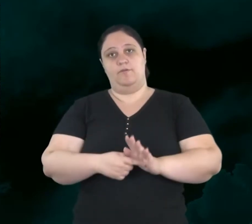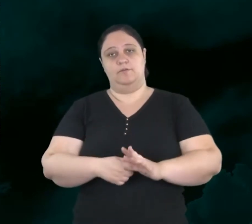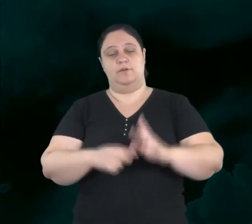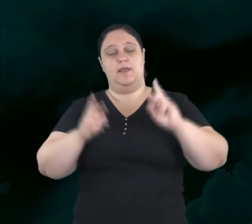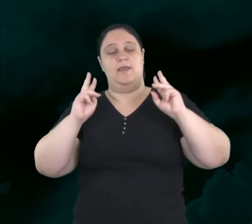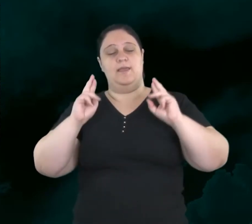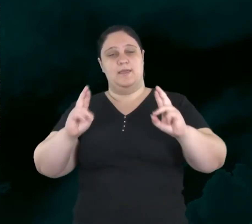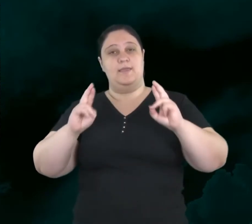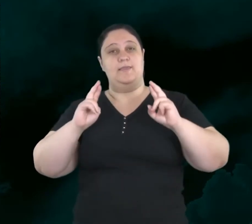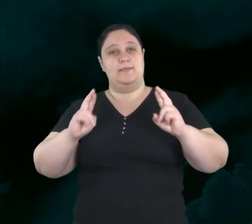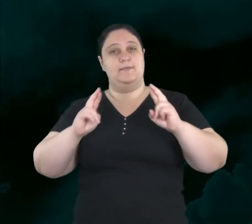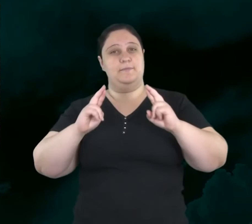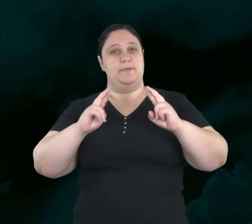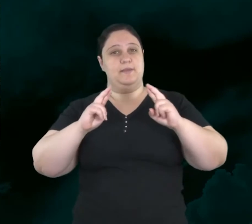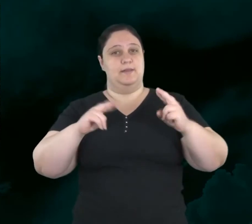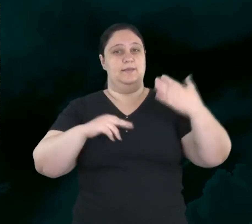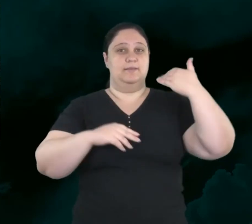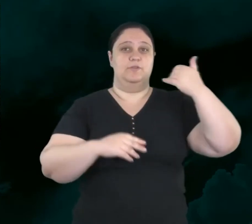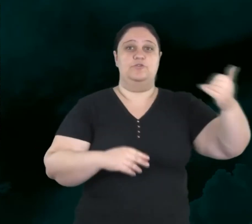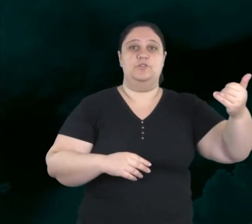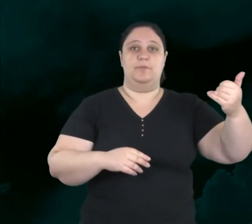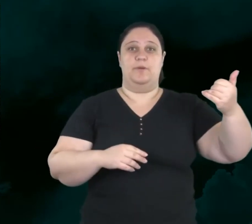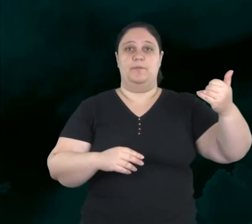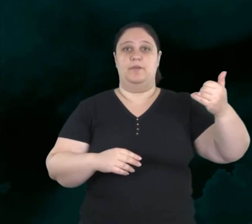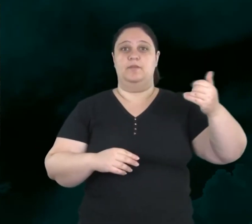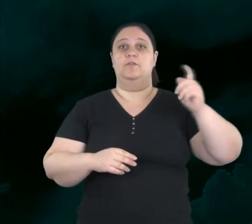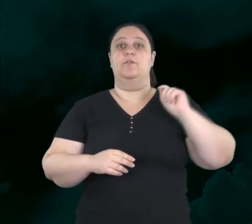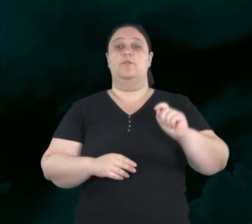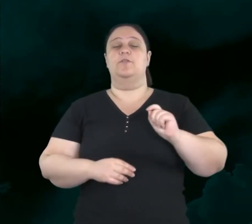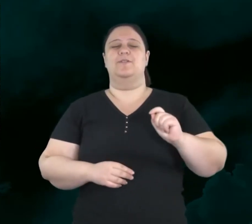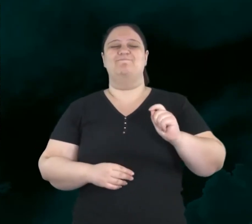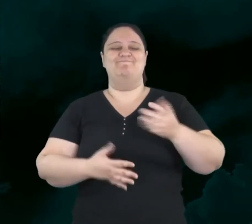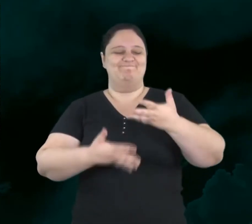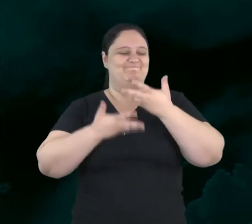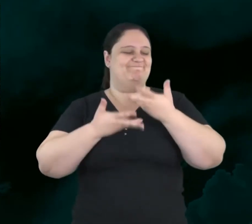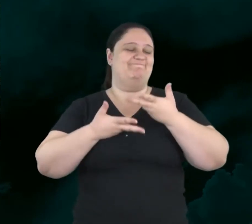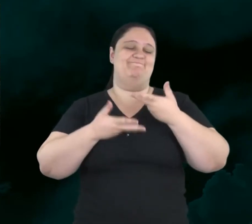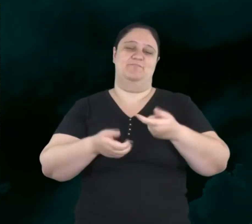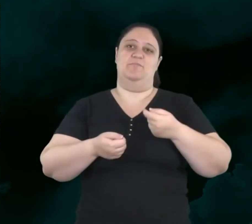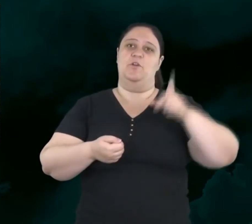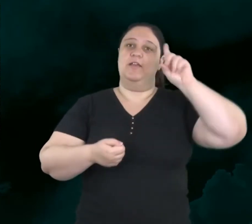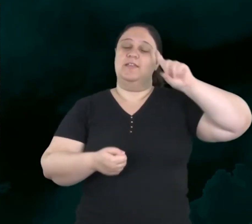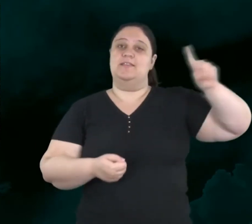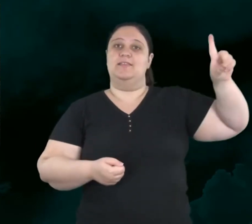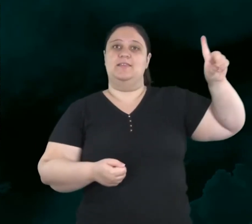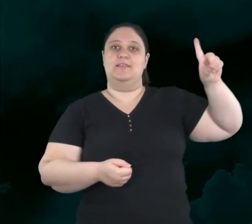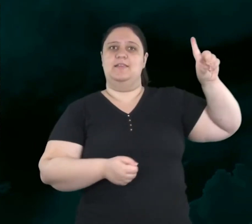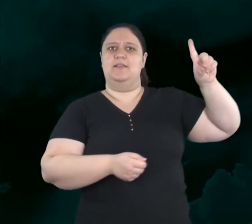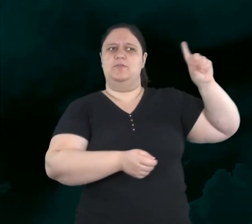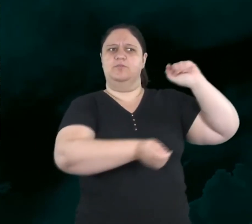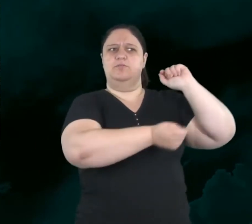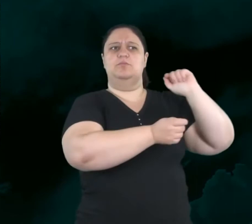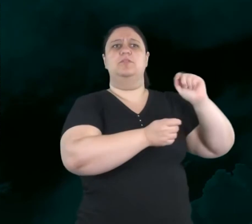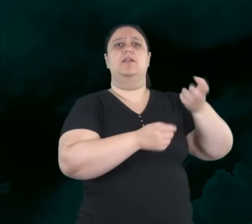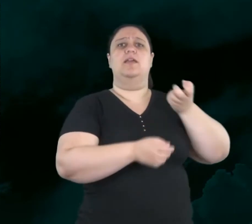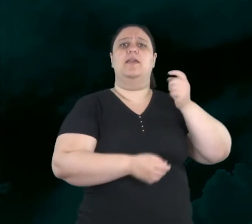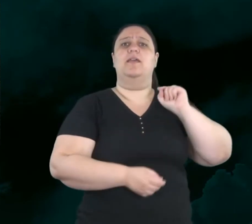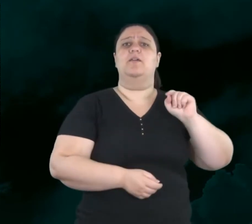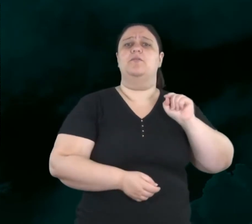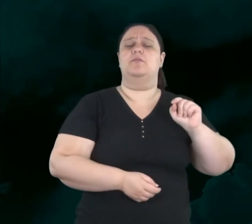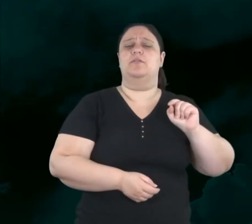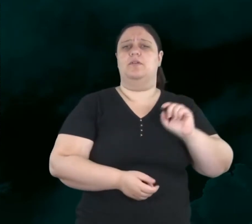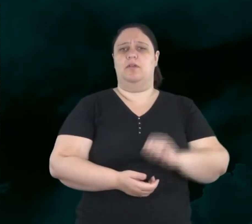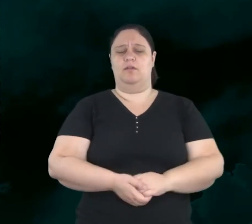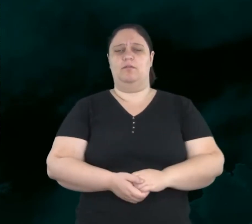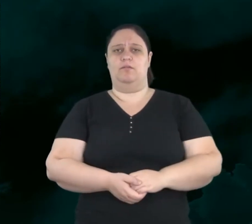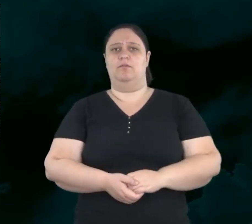nosso chamamento é uma coisa muito grande. O que Deus esperou? O que Deus espera quando nos chamou? A